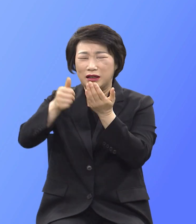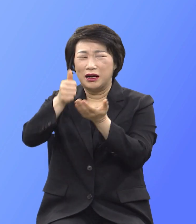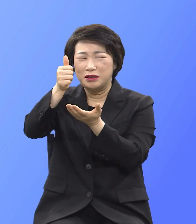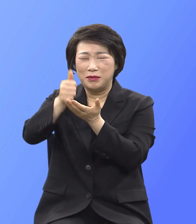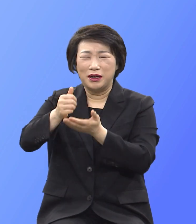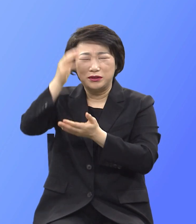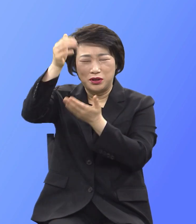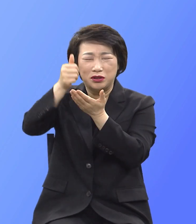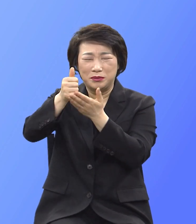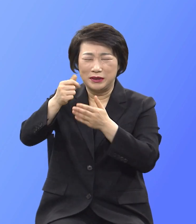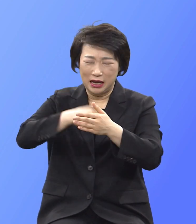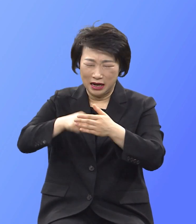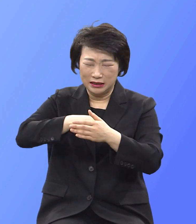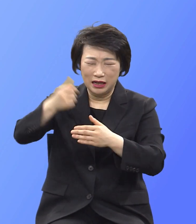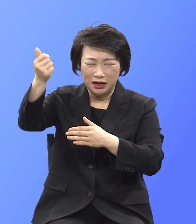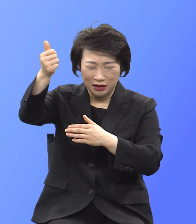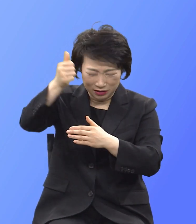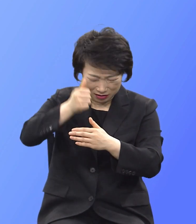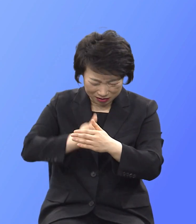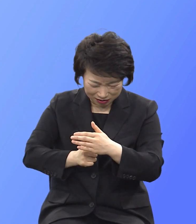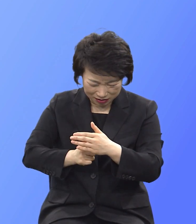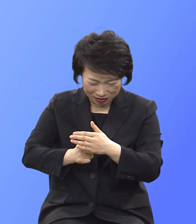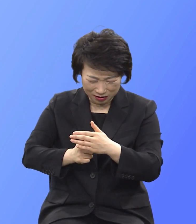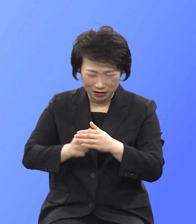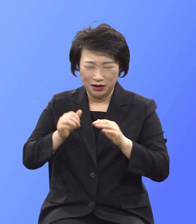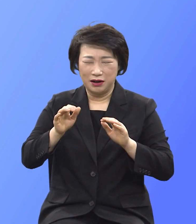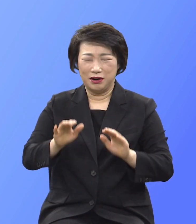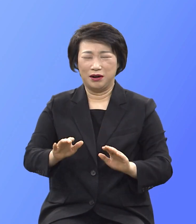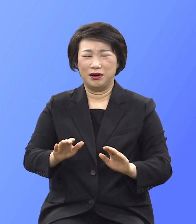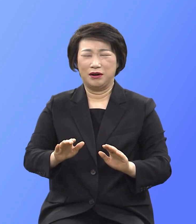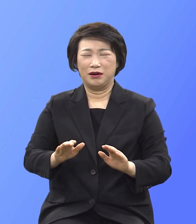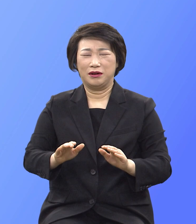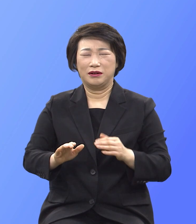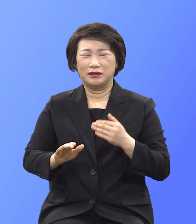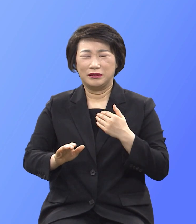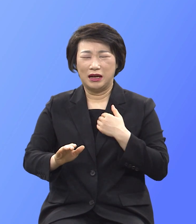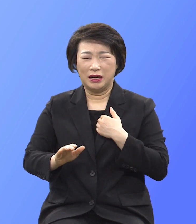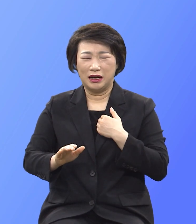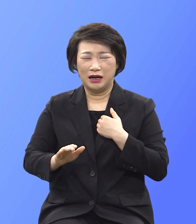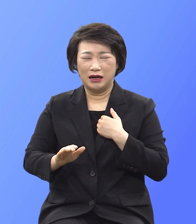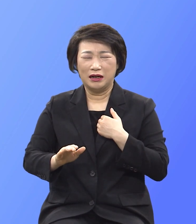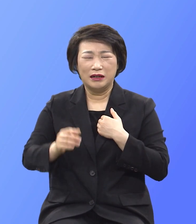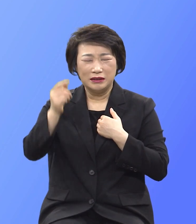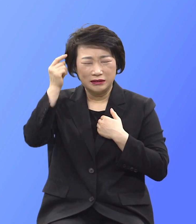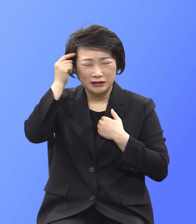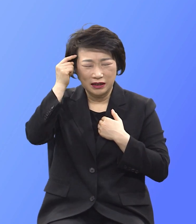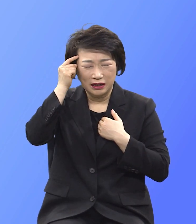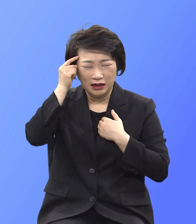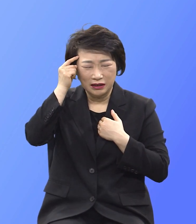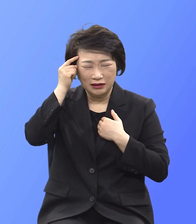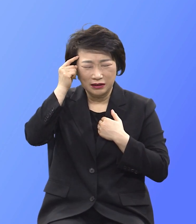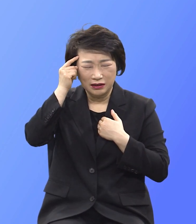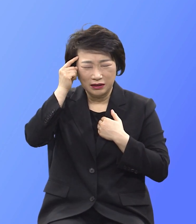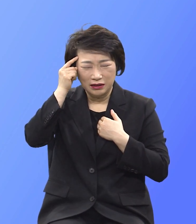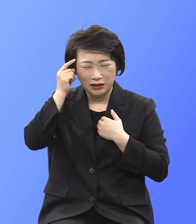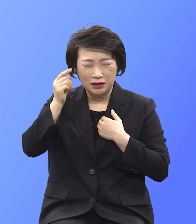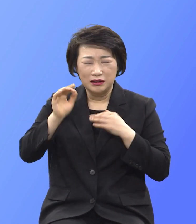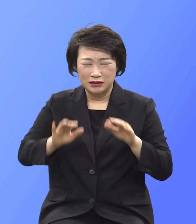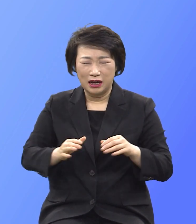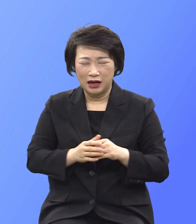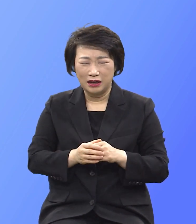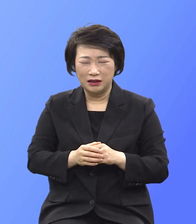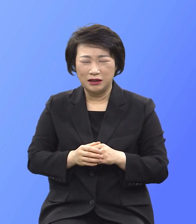하나님의 성령이 우리 안에 직접 계셔서 우리의 생각을